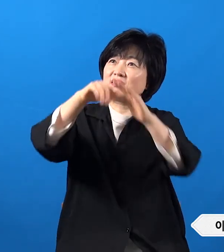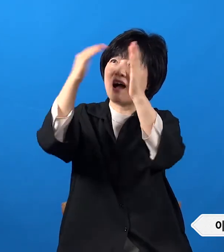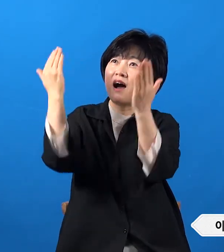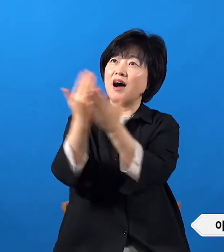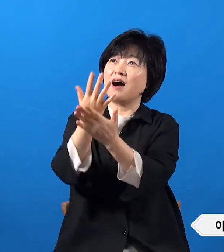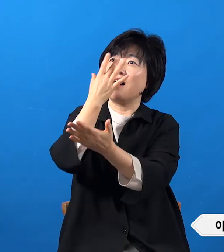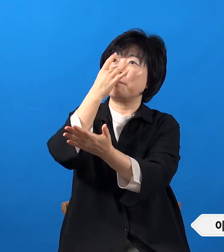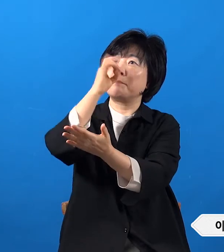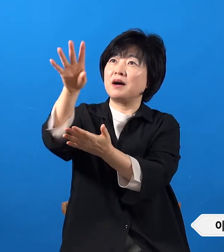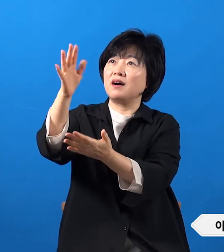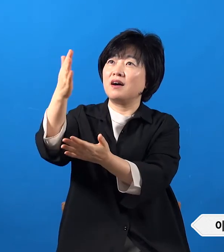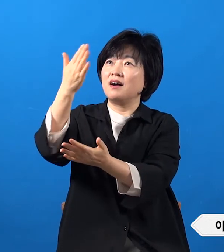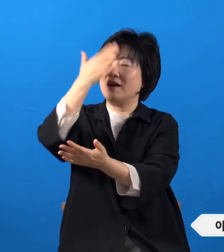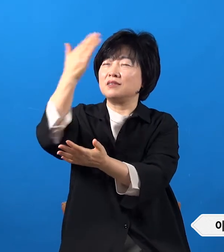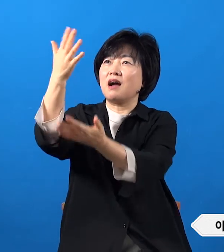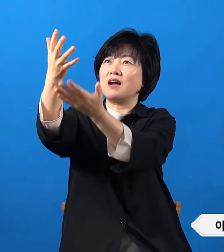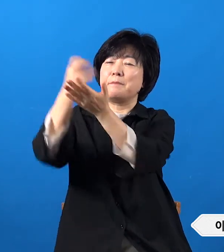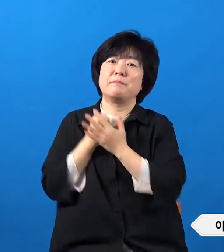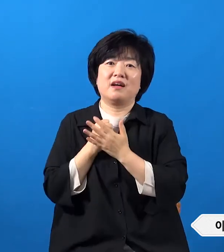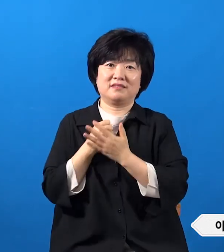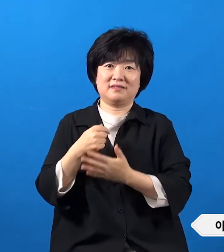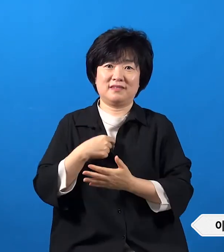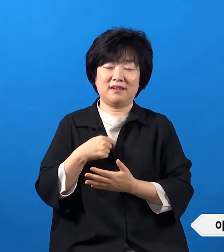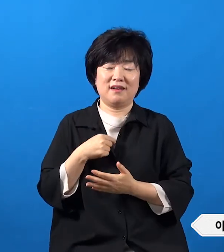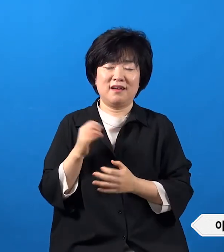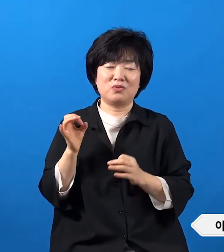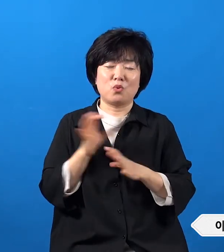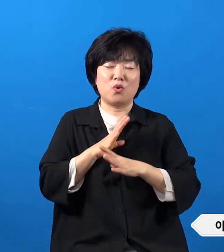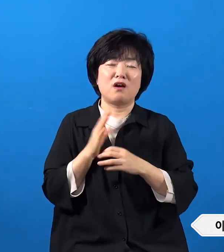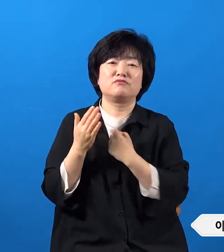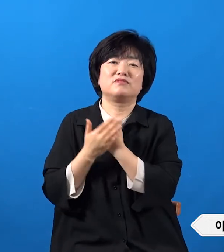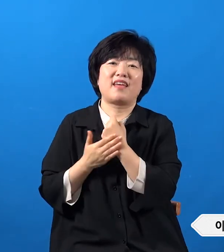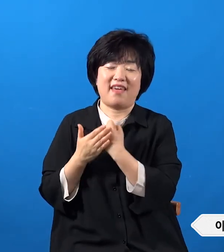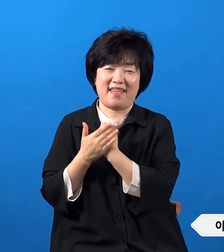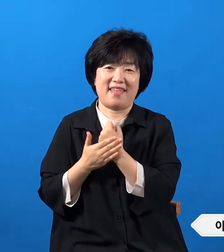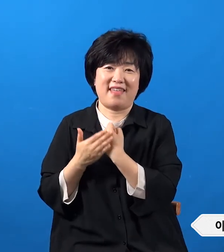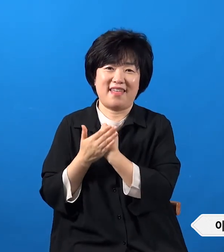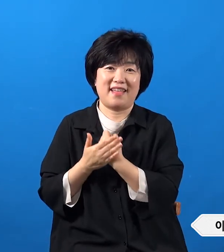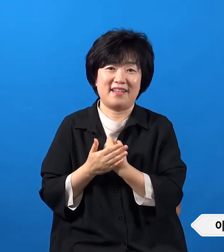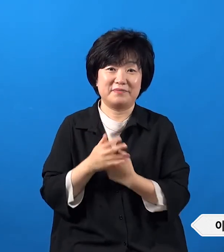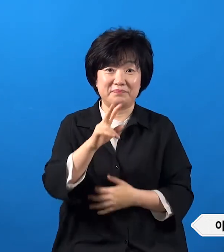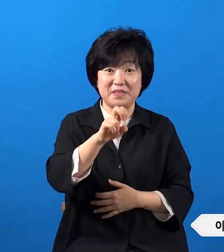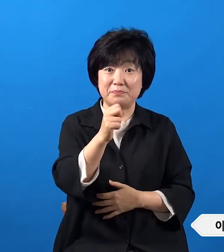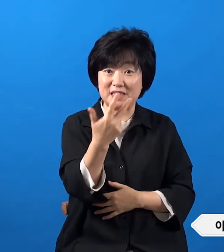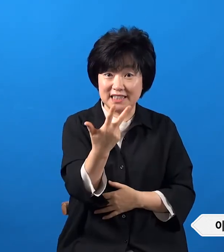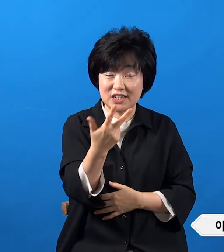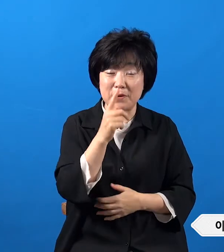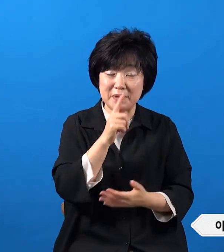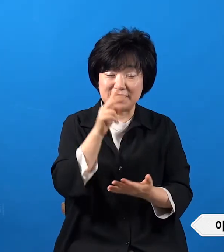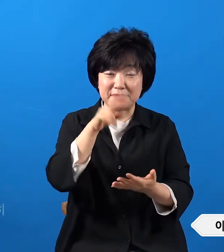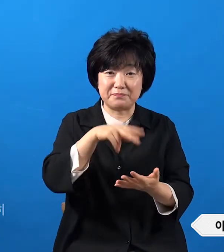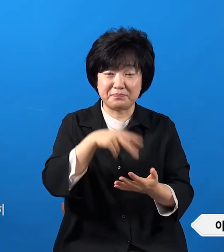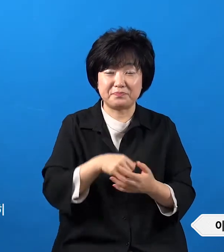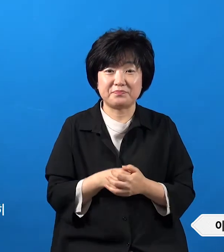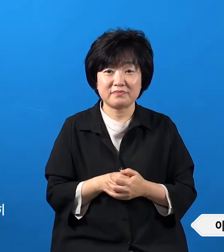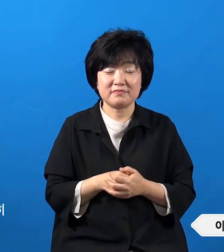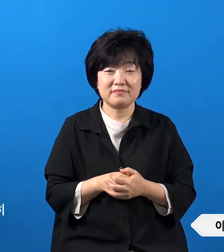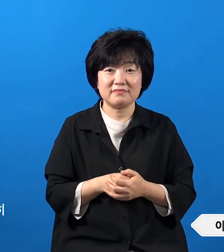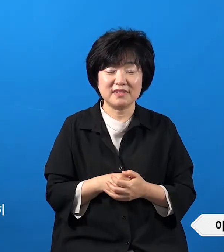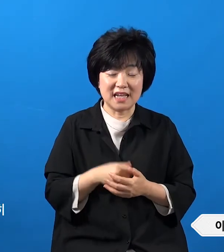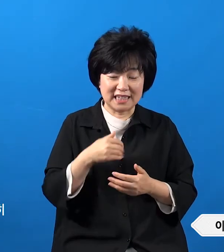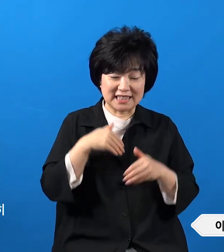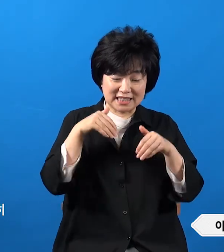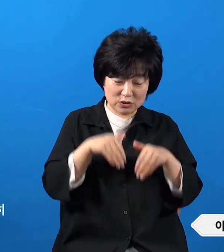것입니다. 놀라운 은혜죠, 놀라운 은혜. 자, 27절 보세요. 27절 같이 읽겠습니다. 시작.